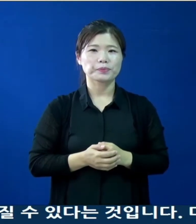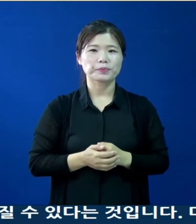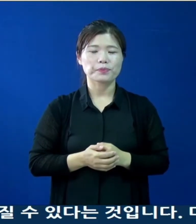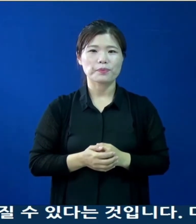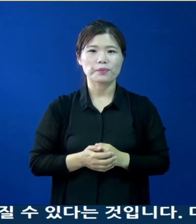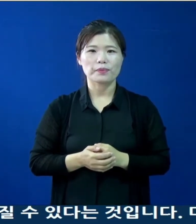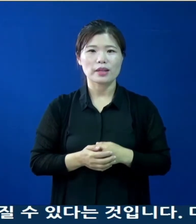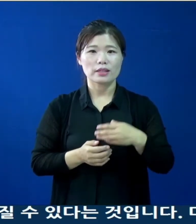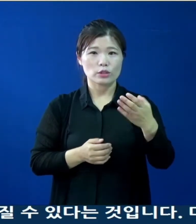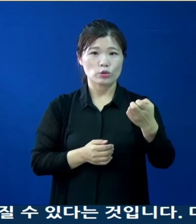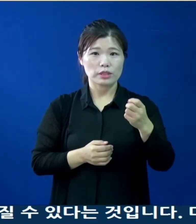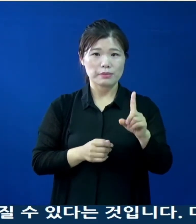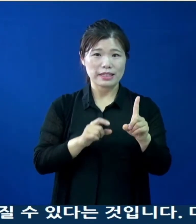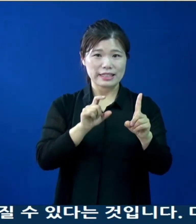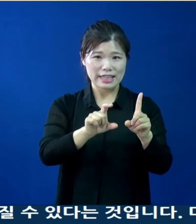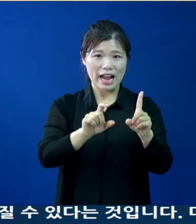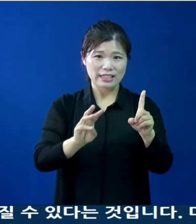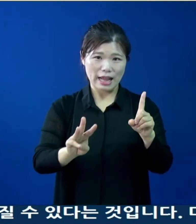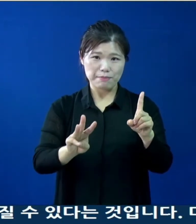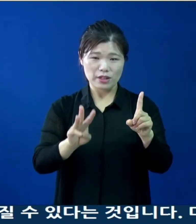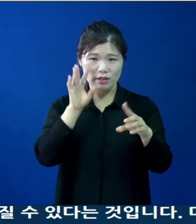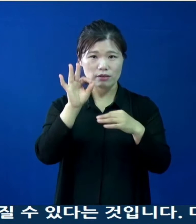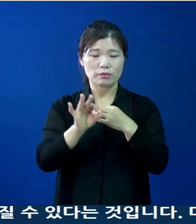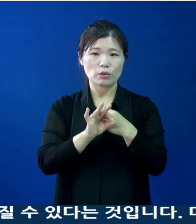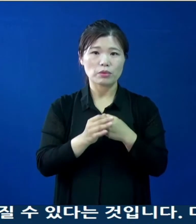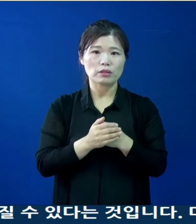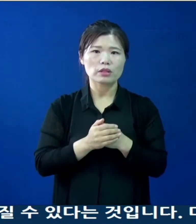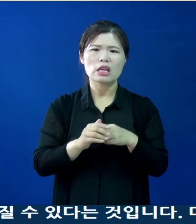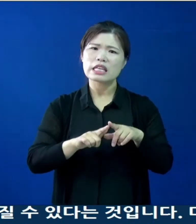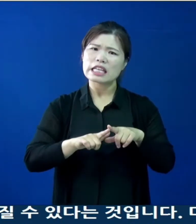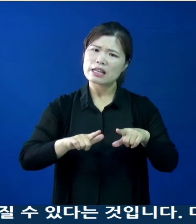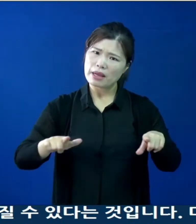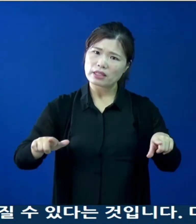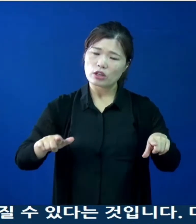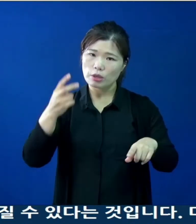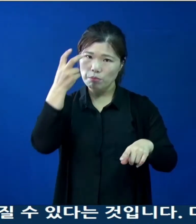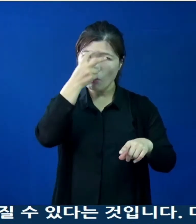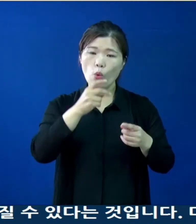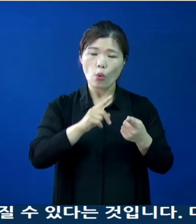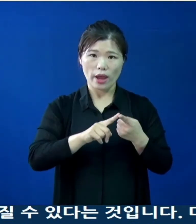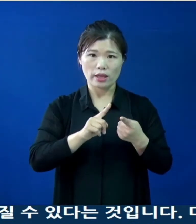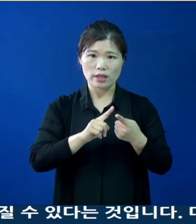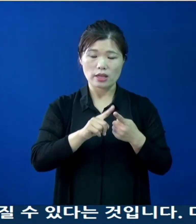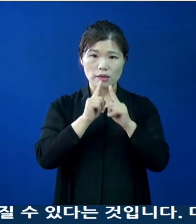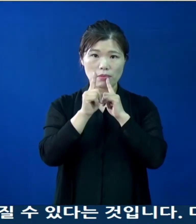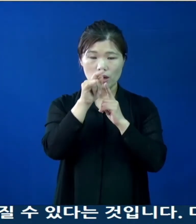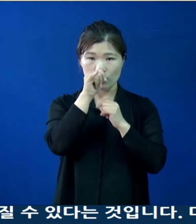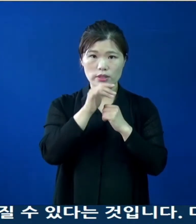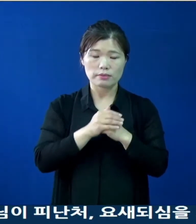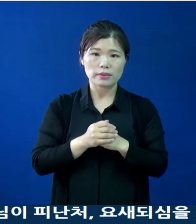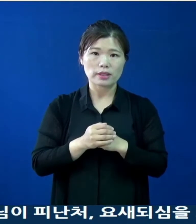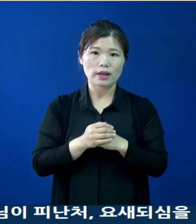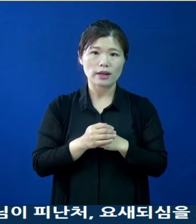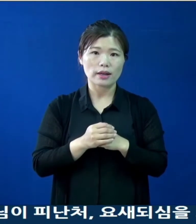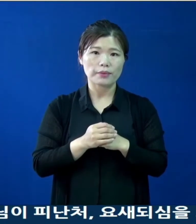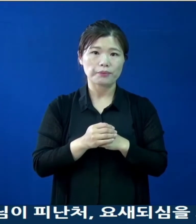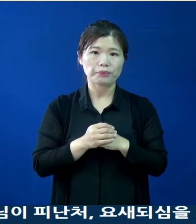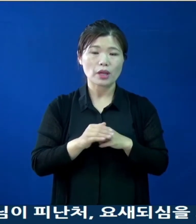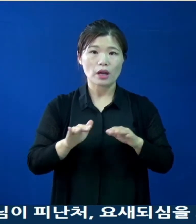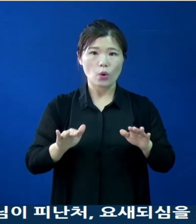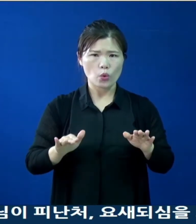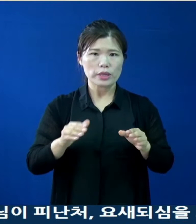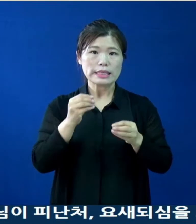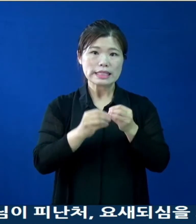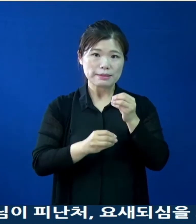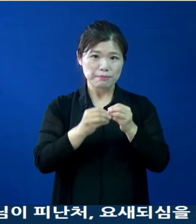3절로 넘어오면 일반적인 보호에 관한 그 표현에서 사실 오늘